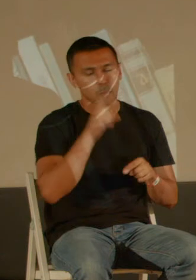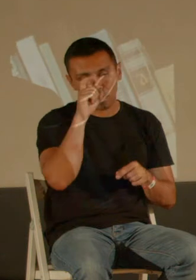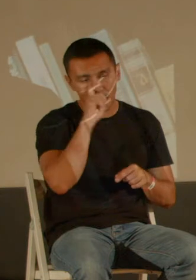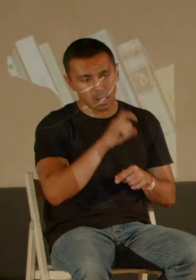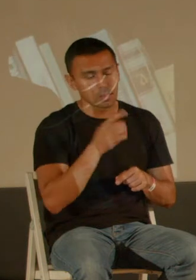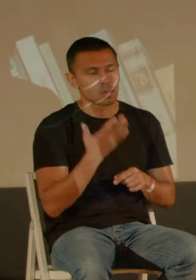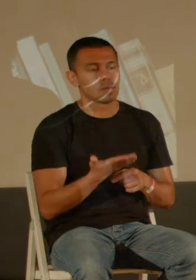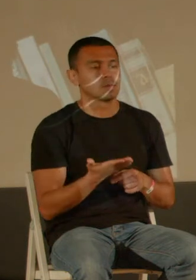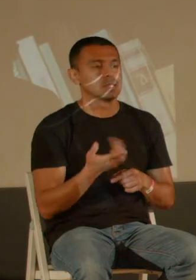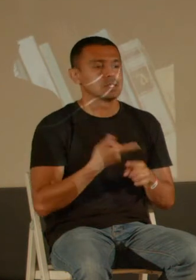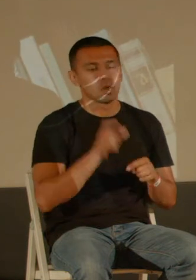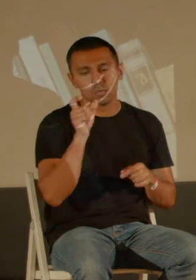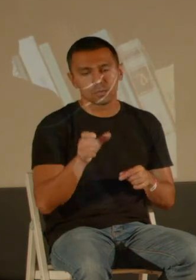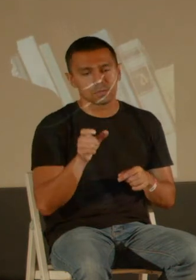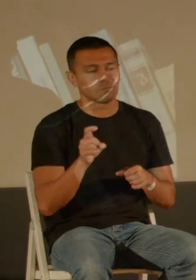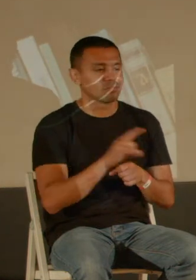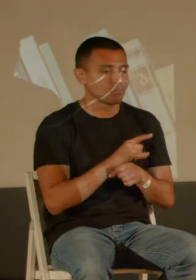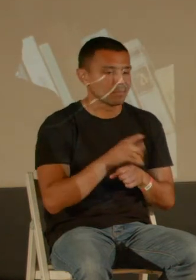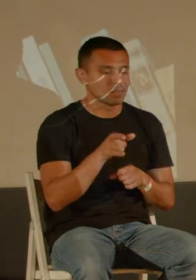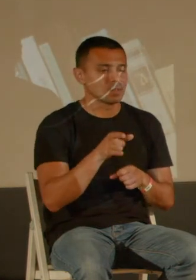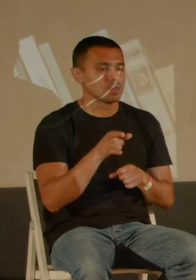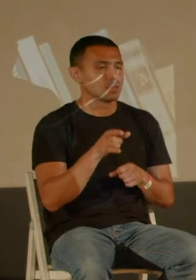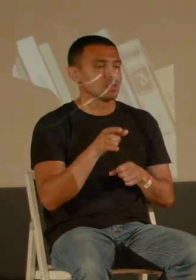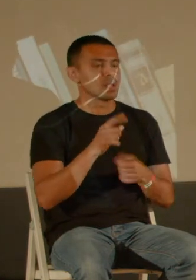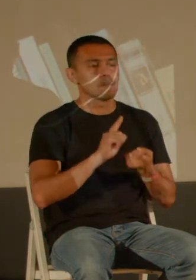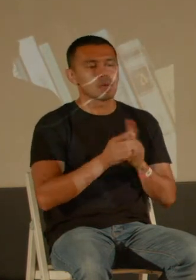погано, ці люди падші, там, чи, і